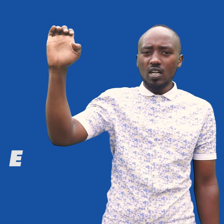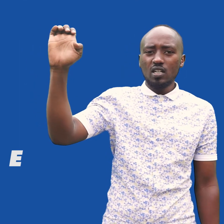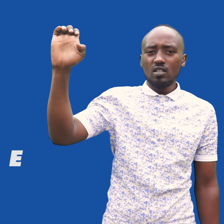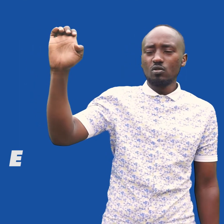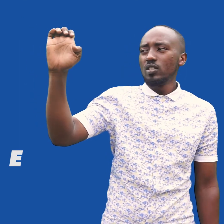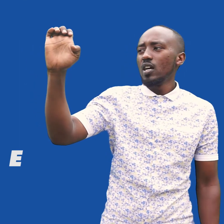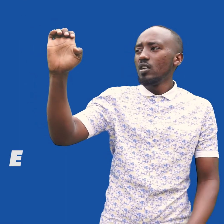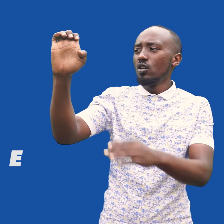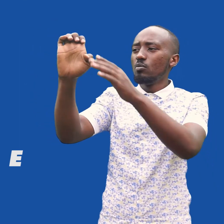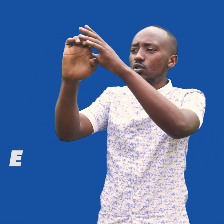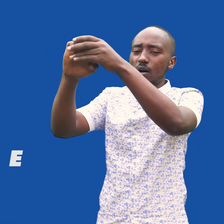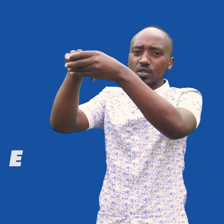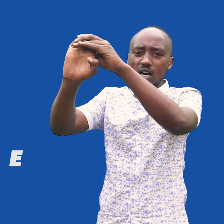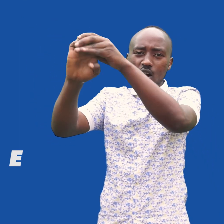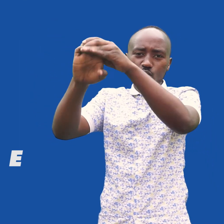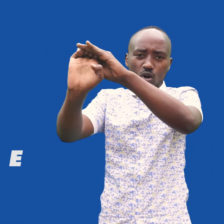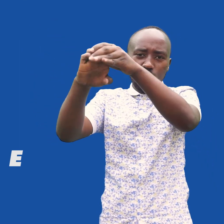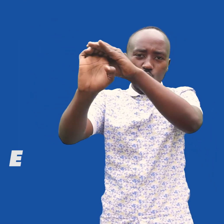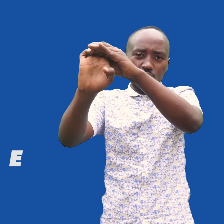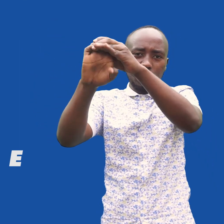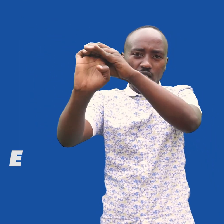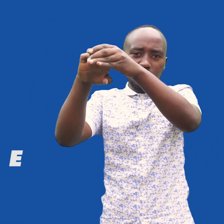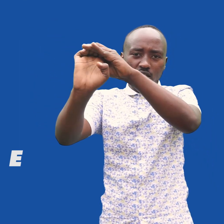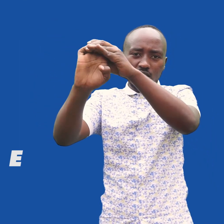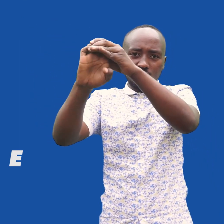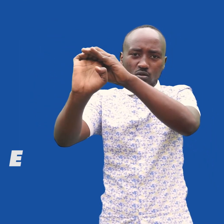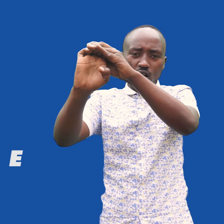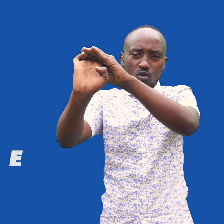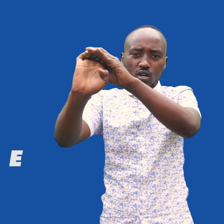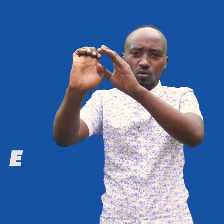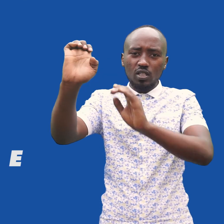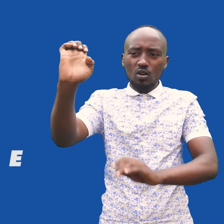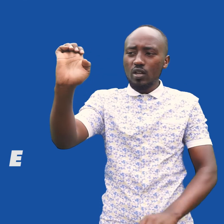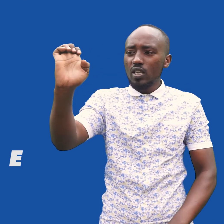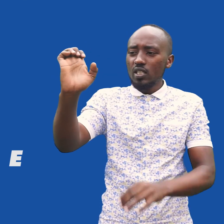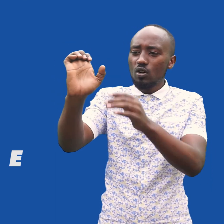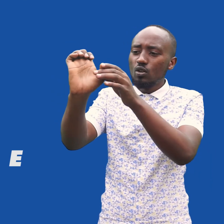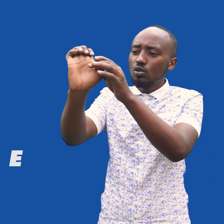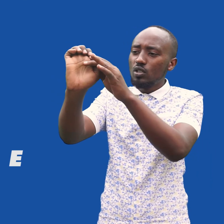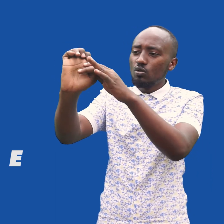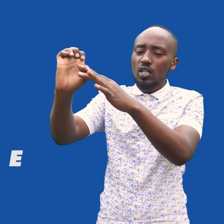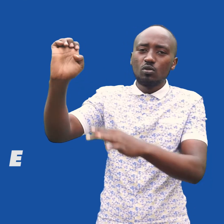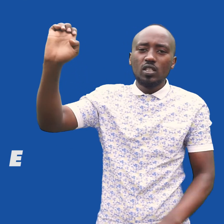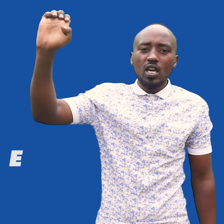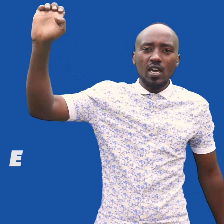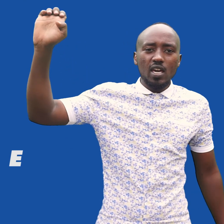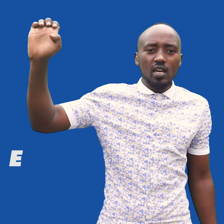ha, gulicha. Nooneho, munu, uusenga ahaho, uhagonda. Uhagonda kujirango, e, ijirango, noono, tochi, uruza ne gulicha. E,